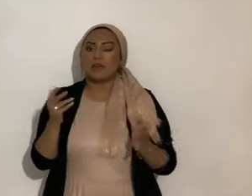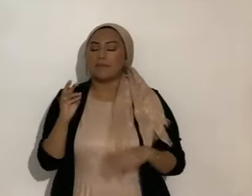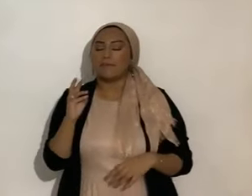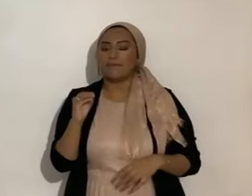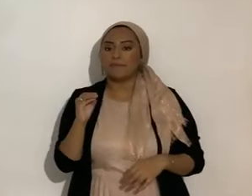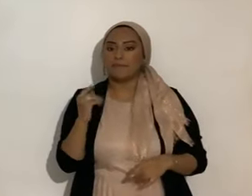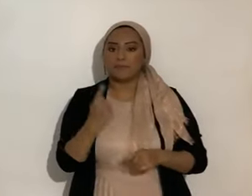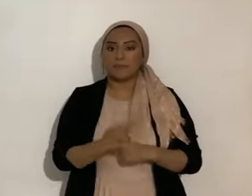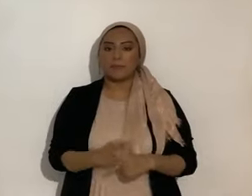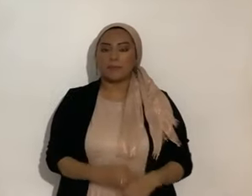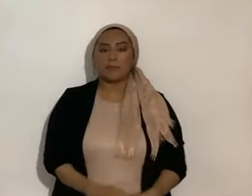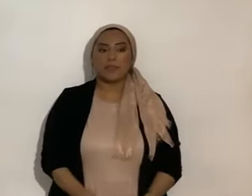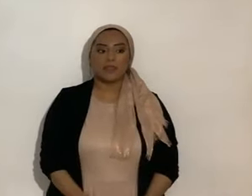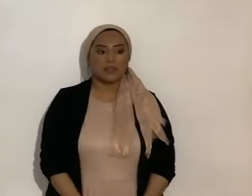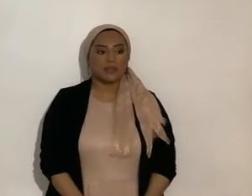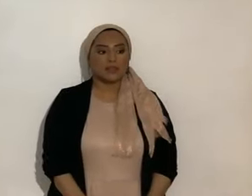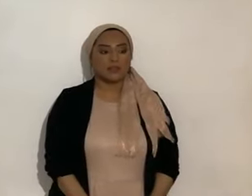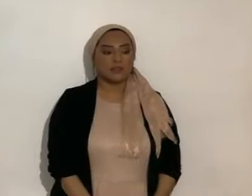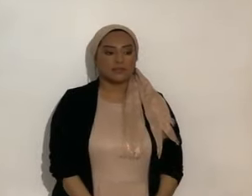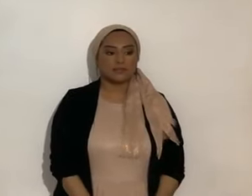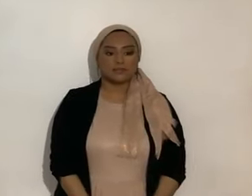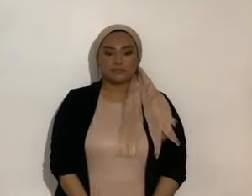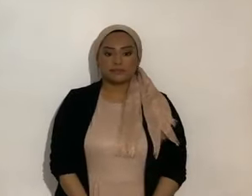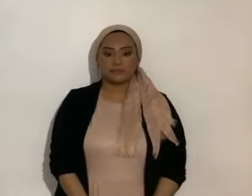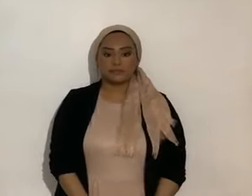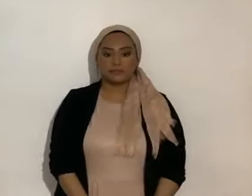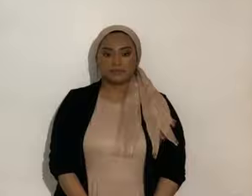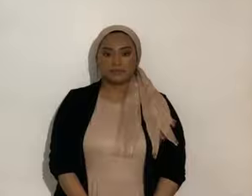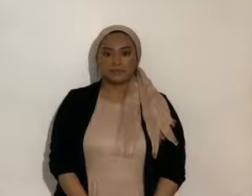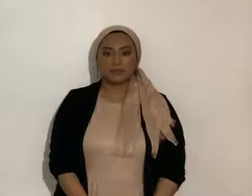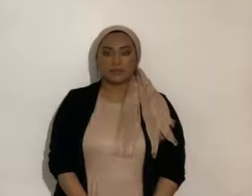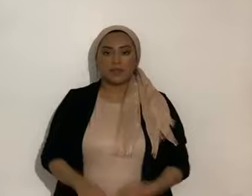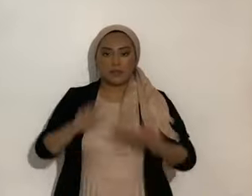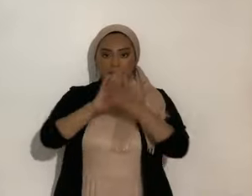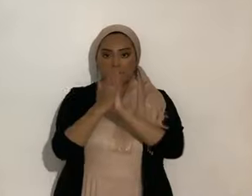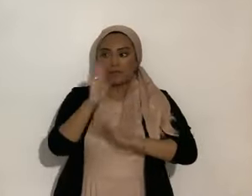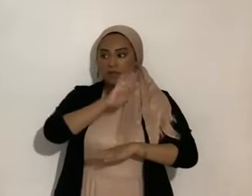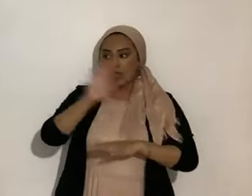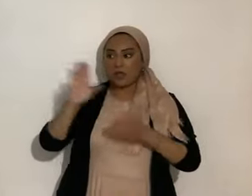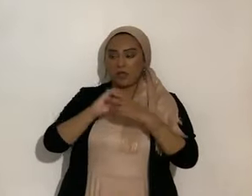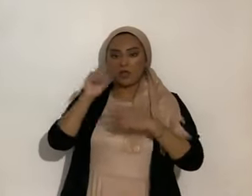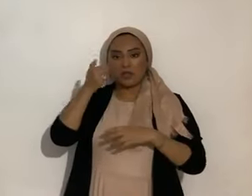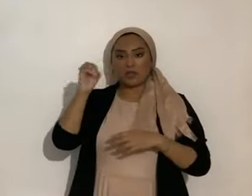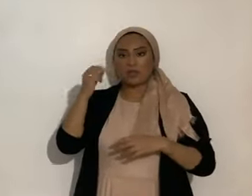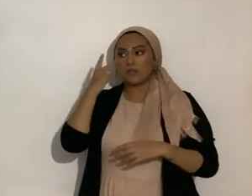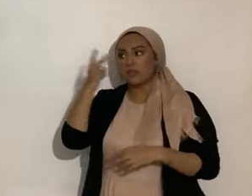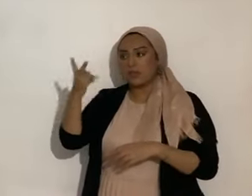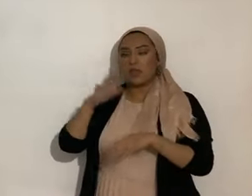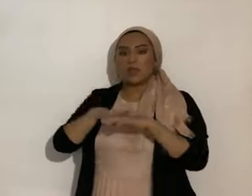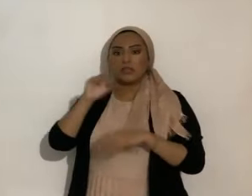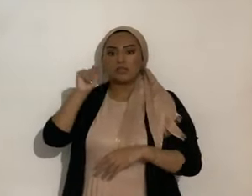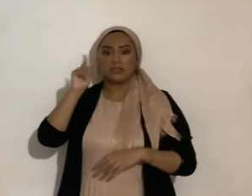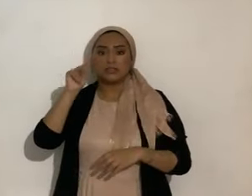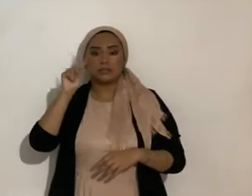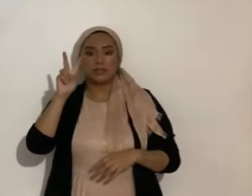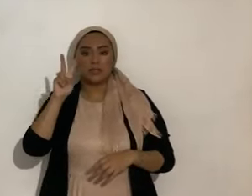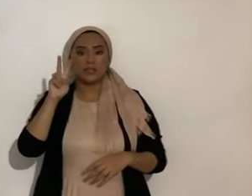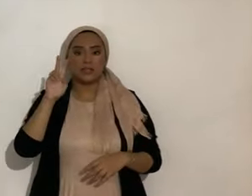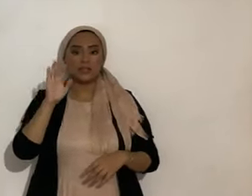Tremendo, ¿verdad? Bueno, entonces, a ver, se vuelve su propio altar, ve cómo son los artistas de televisión, de cine,